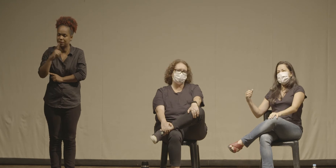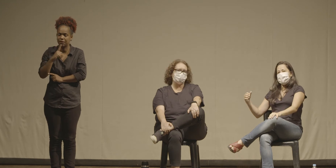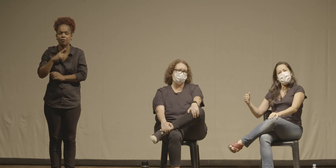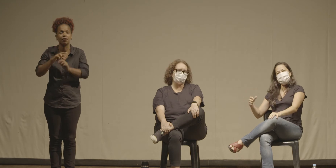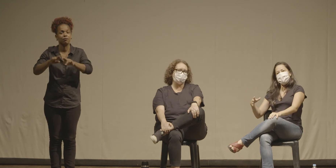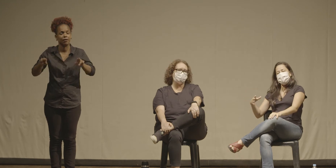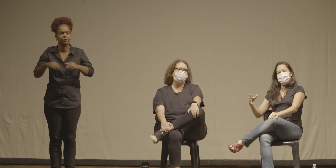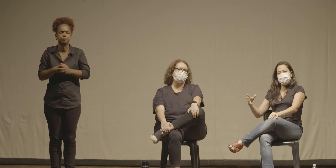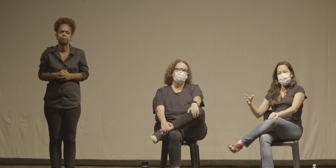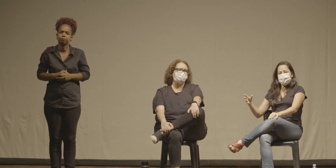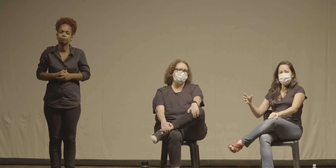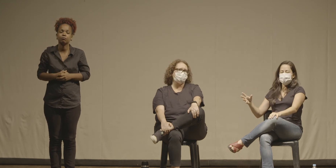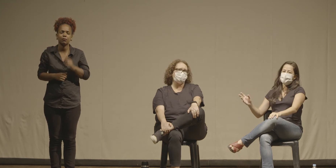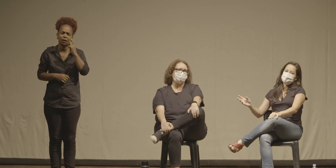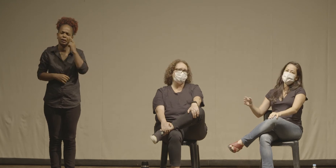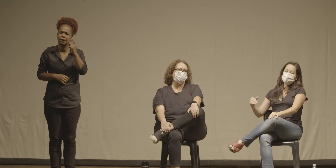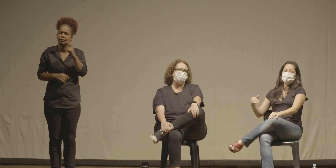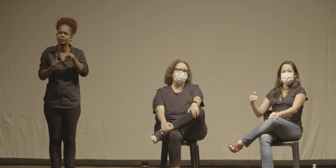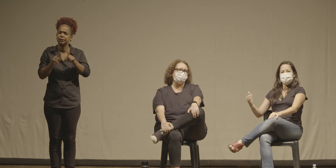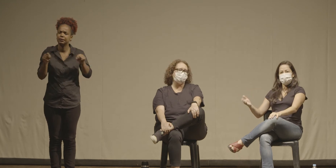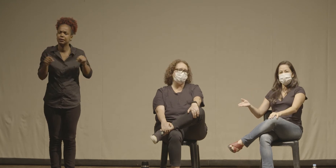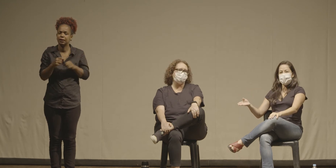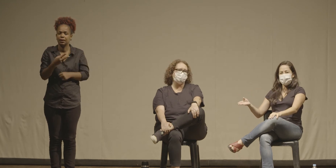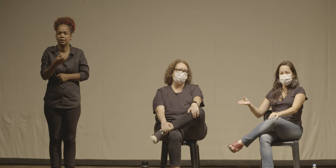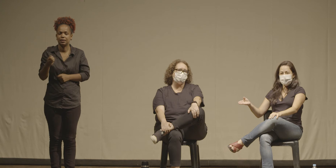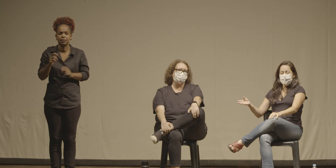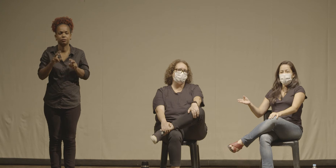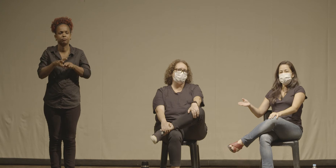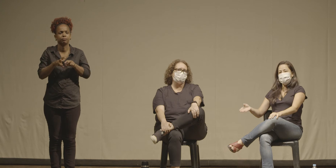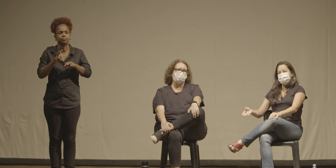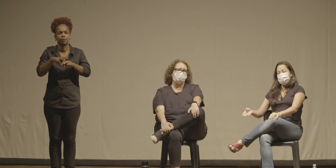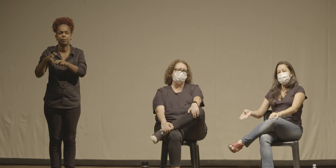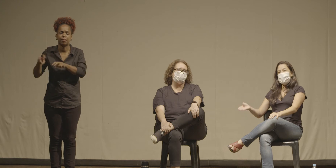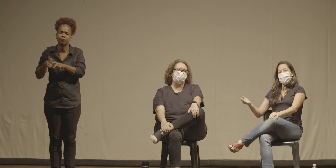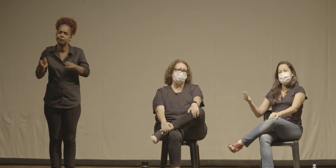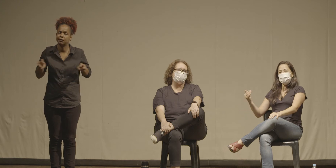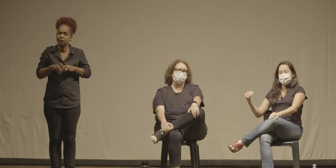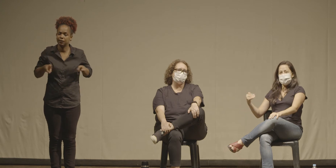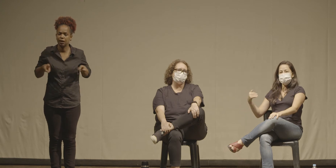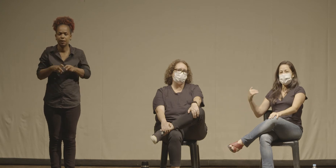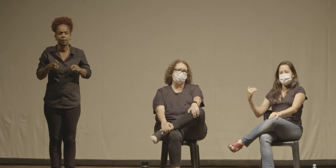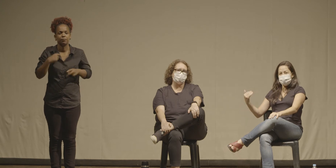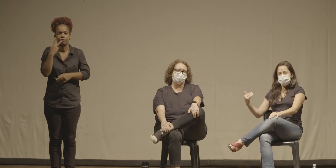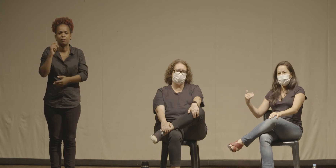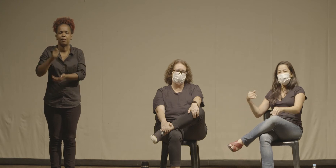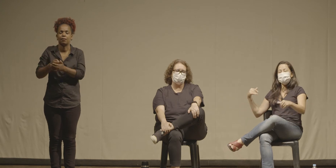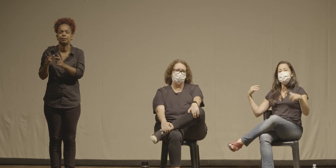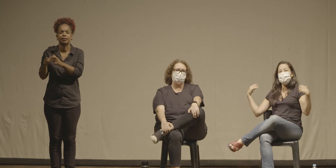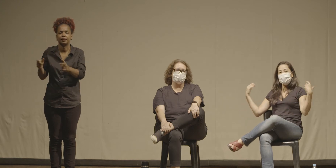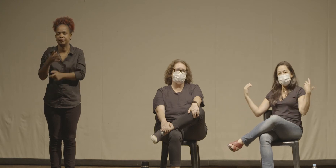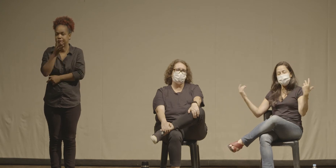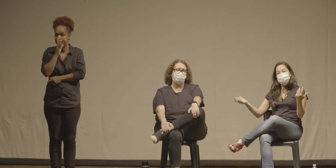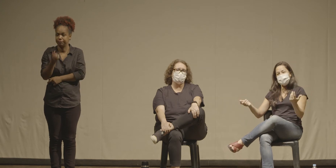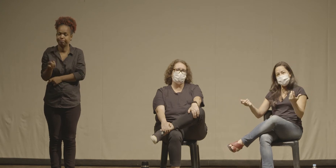a ideia era fazer uma sala que tivesse mais ou menos 300 lugares, onde a pessoa pagaria um ingresso para assistir e